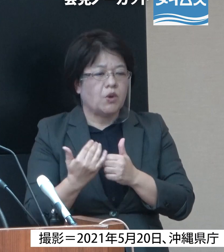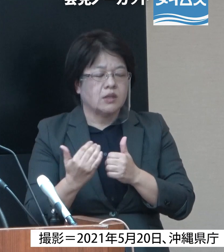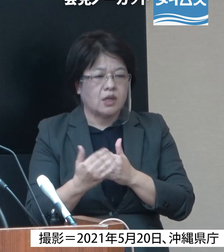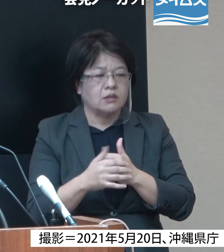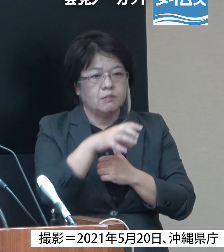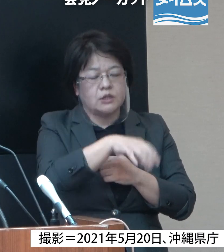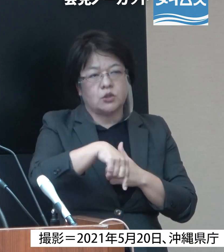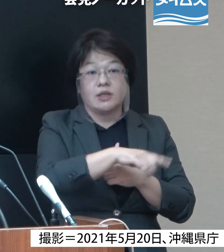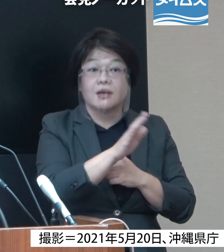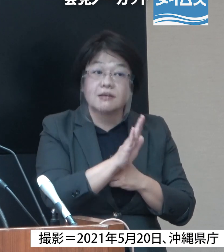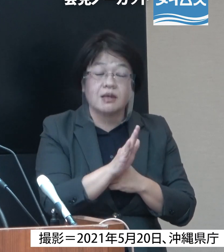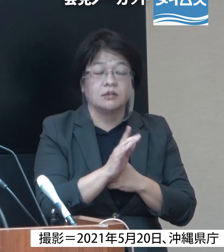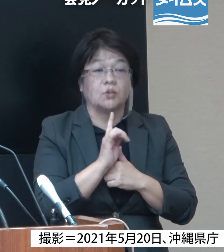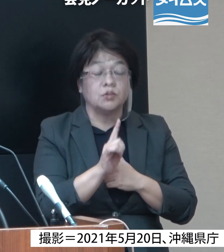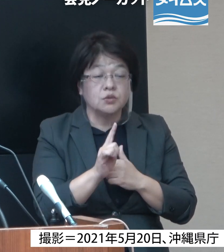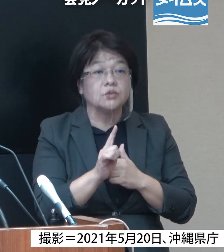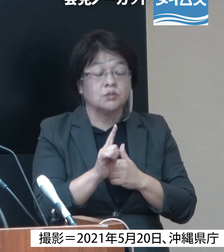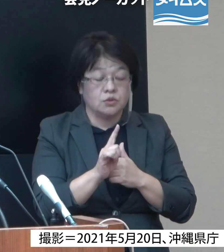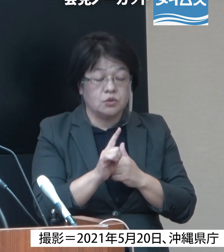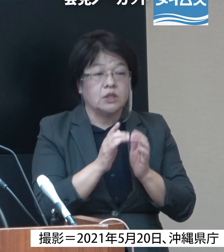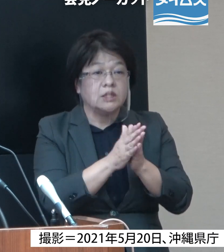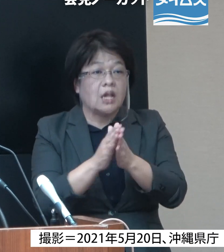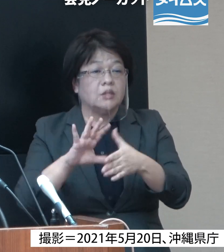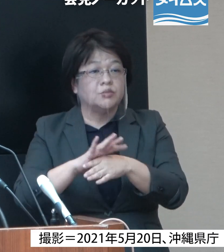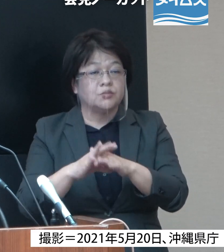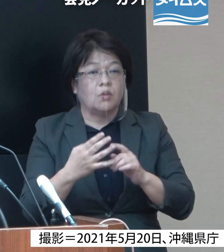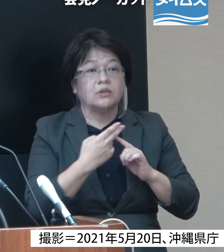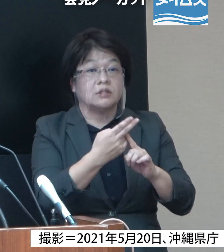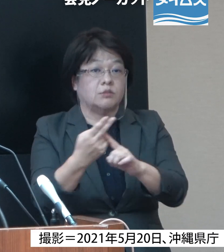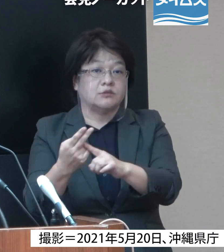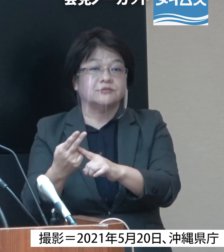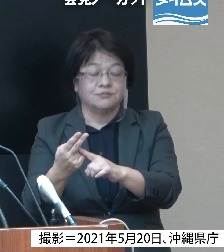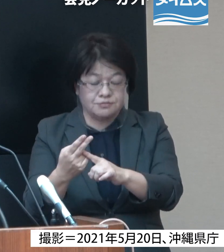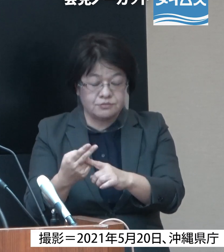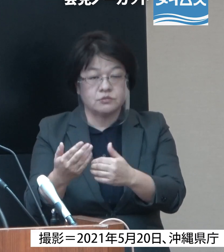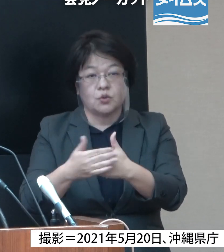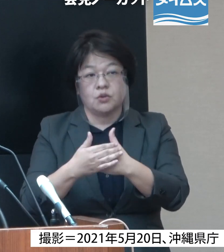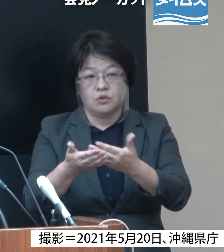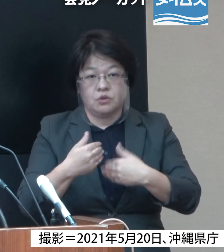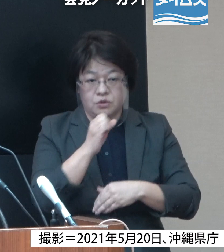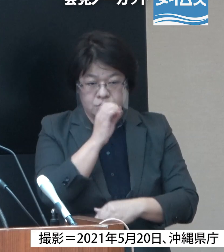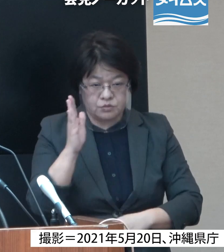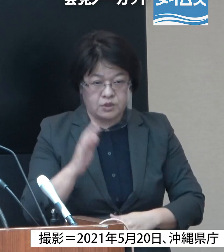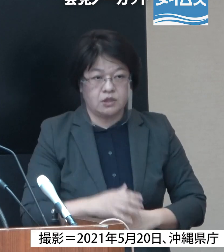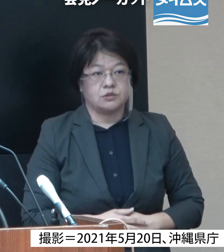の依頼文書を発出いたしますので、ぜひともご協力をよろしくお願いいたします。